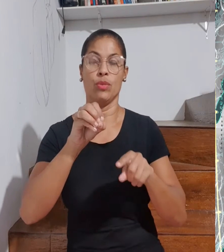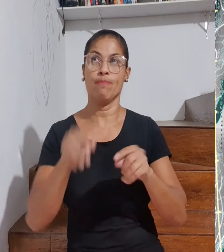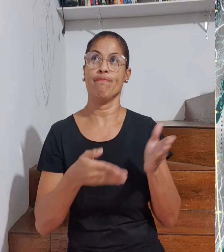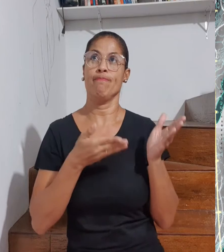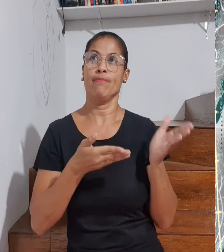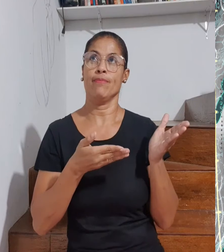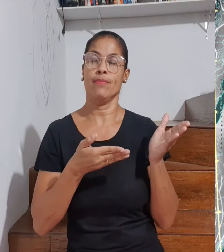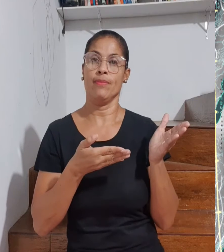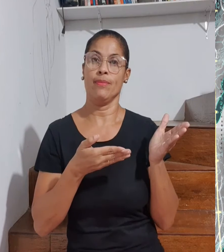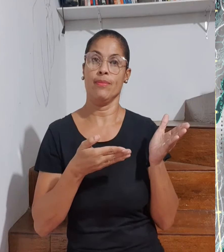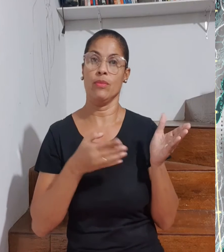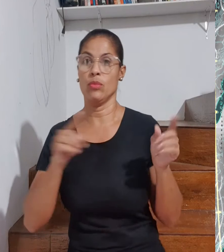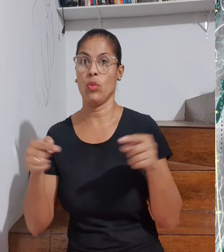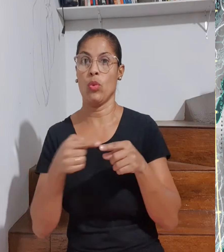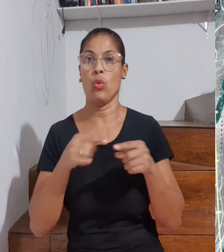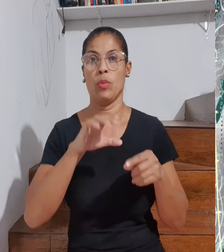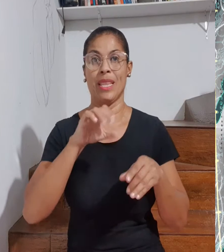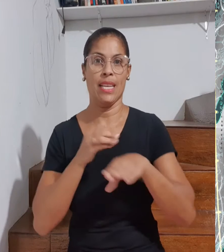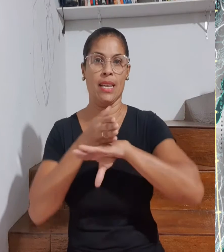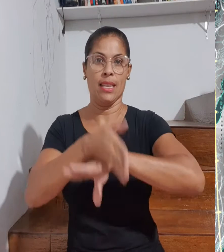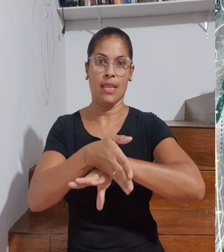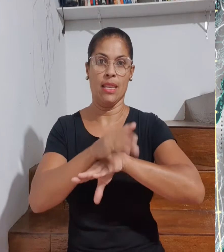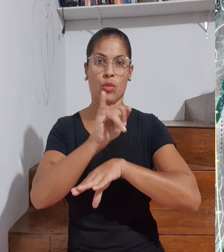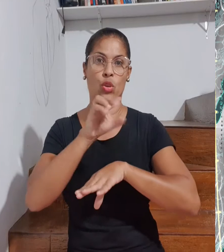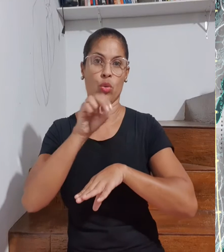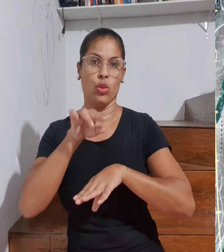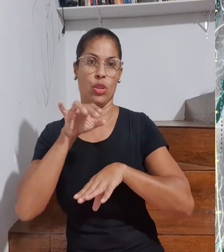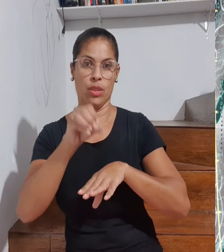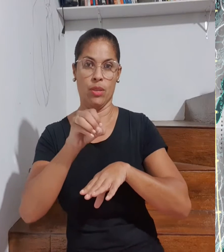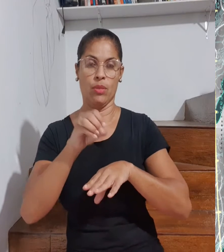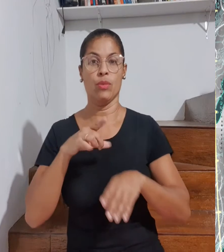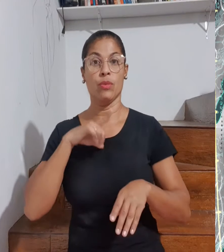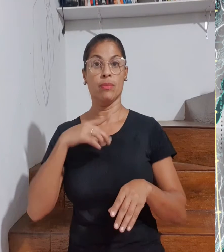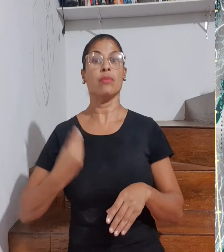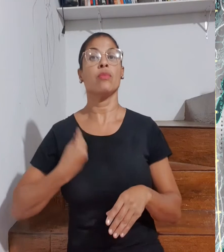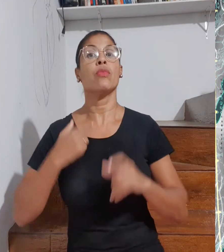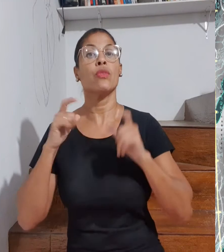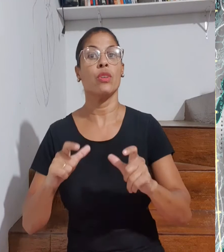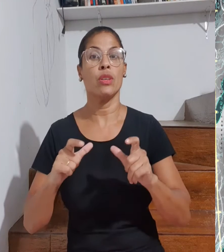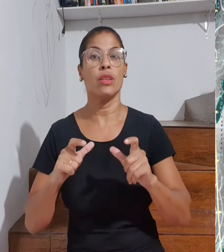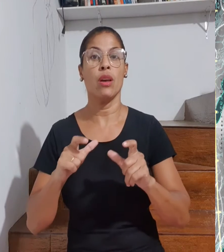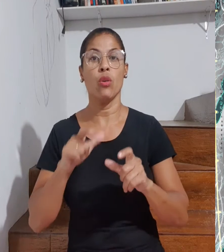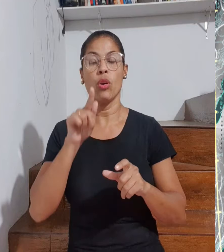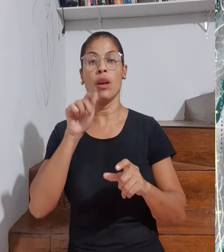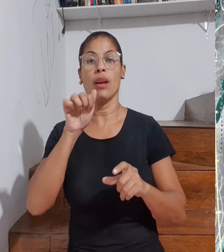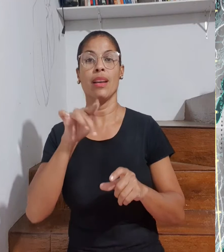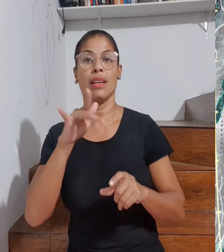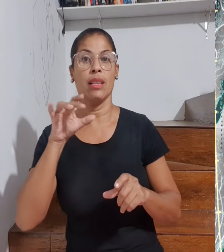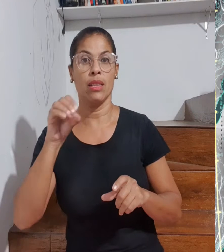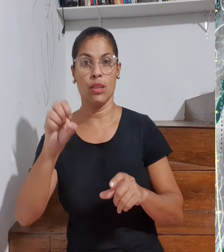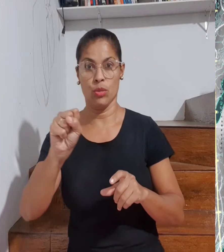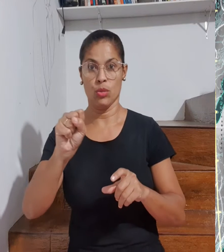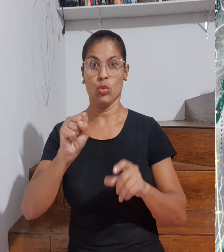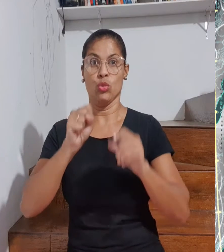ionotrópicos, associados a canais iônicos. Os receptores nicotínicos estão presentes nos gânglios do sistema